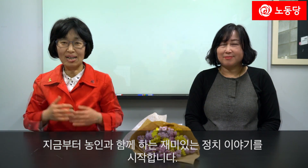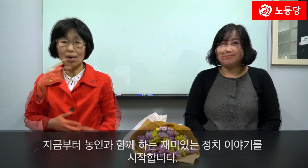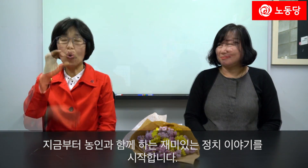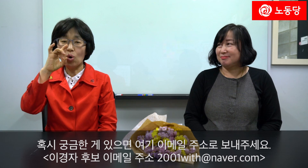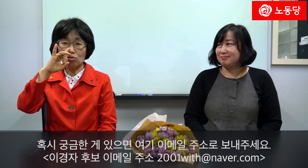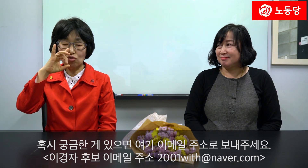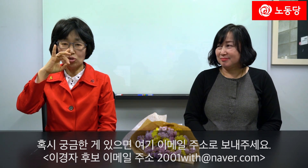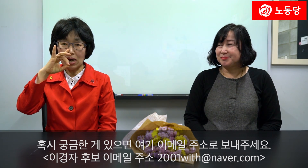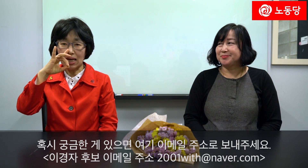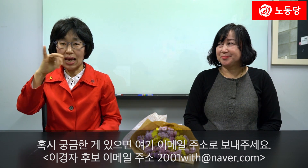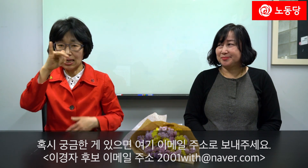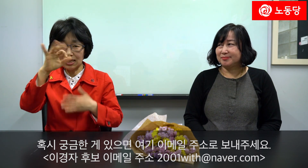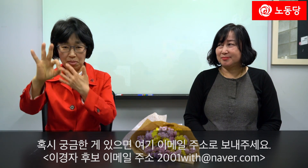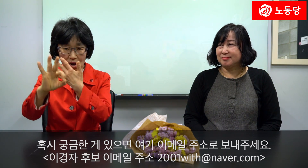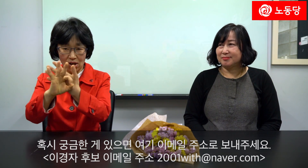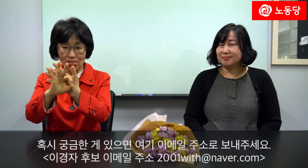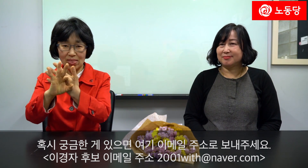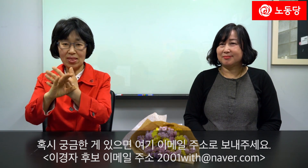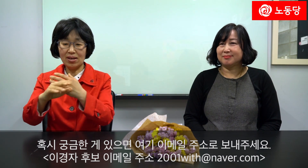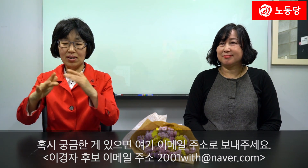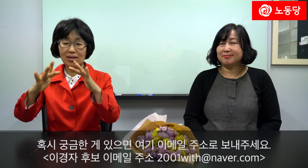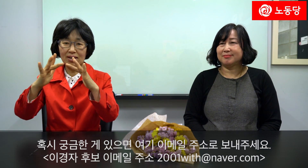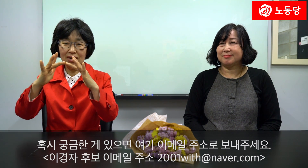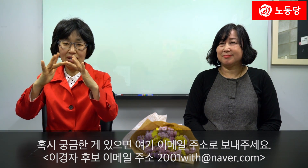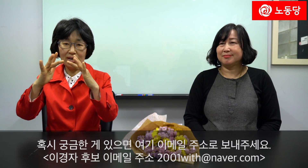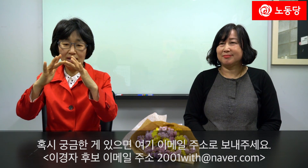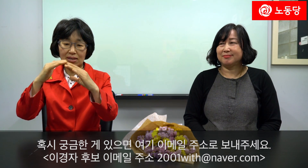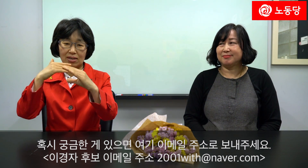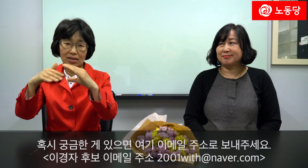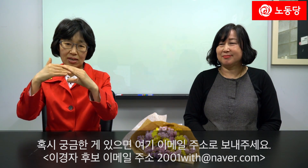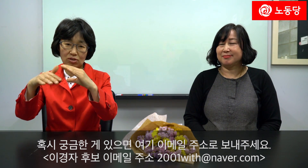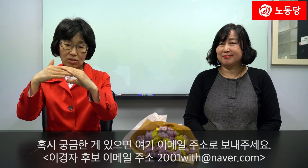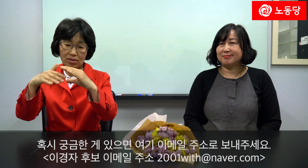시작합니다. 궁금한 게 있으면